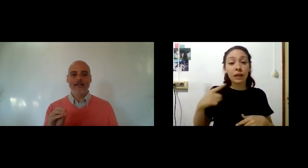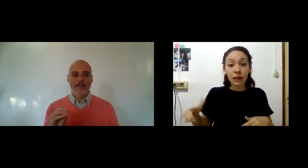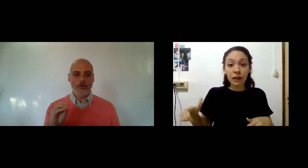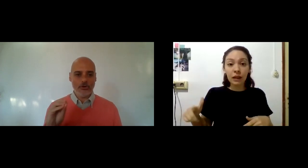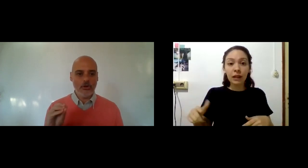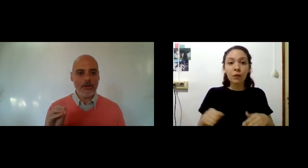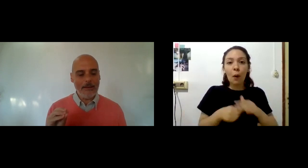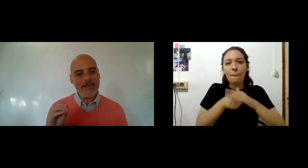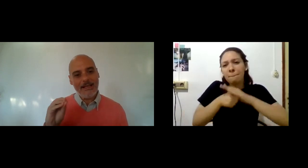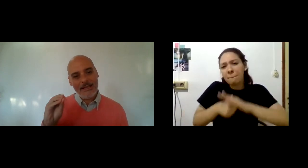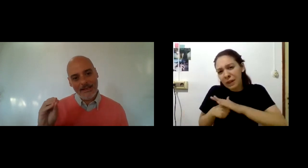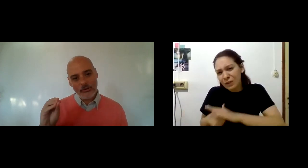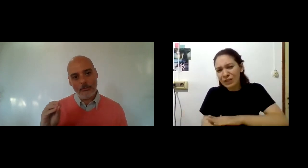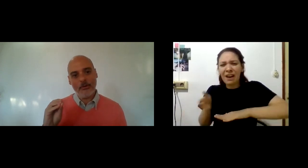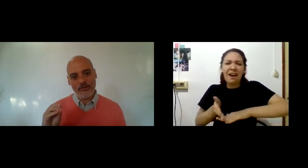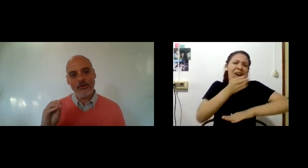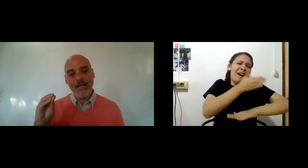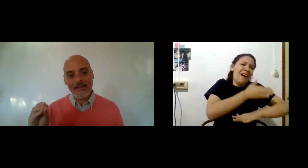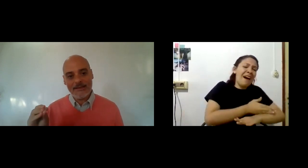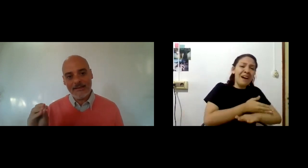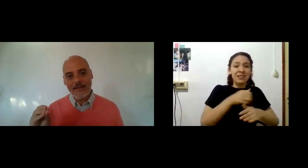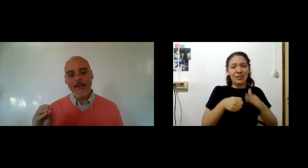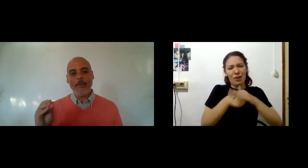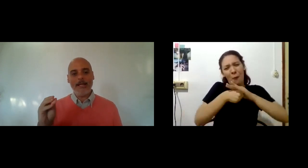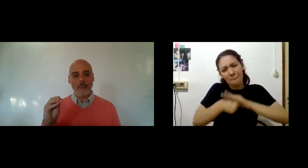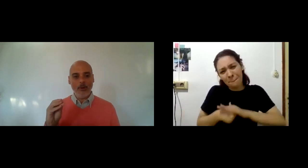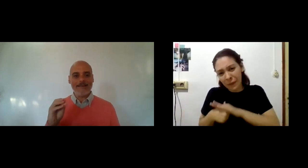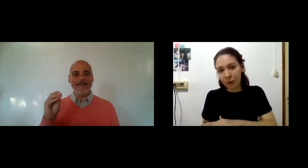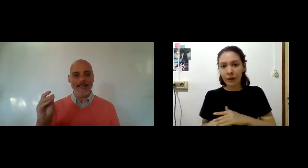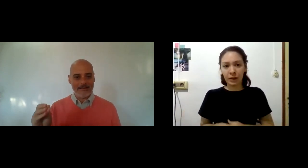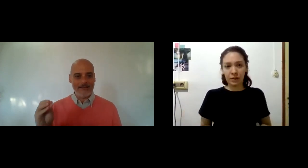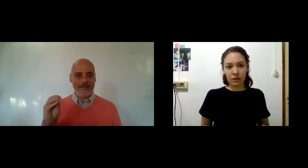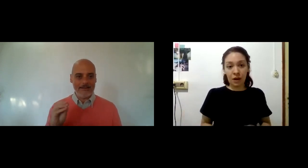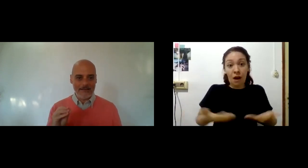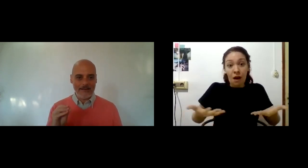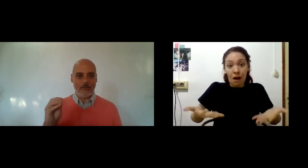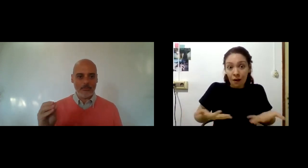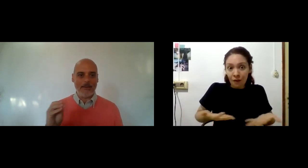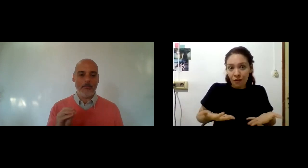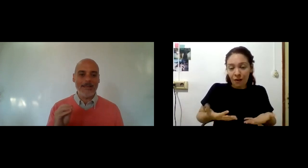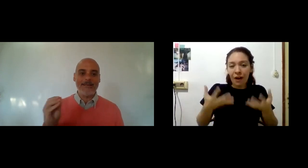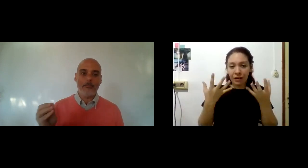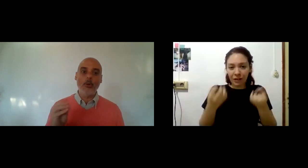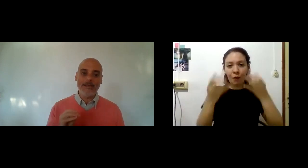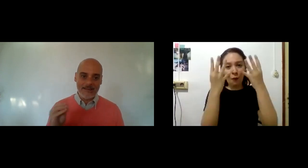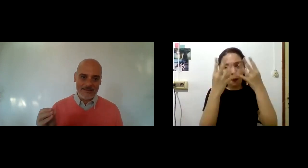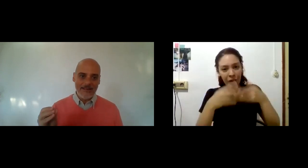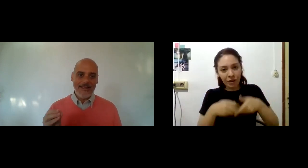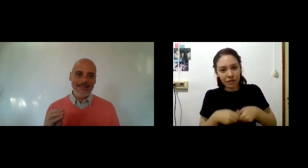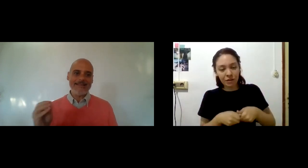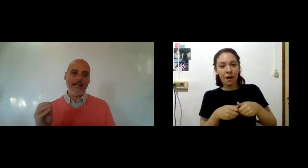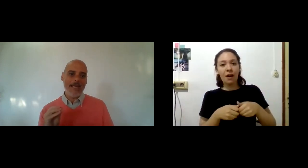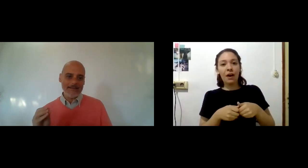Entonces, nosotros lo que vamos a generar son profesionales para que puedan atender, digamos, para que puedan atender